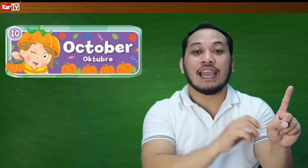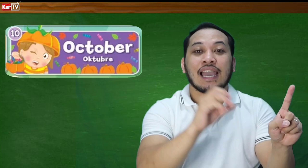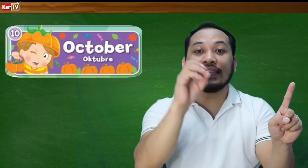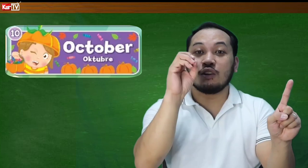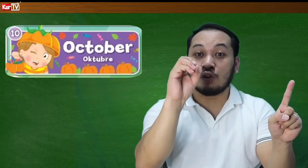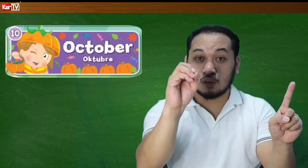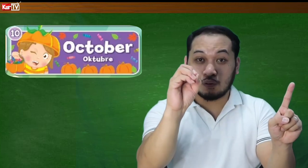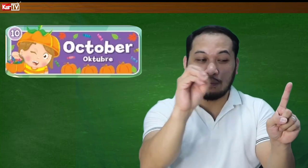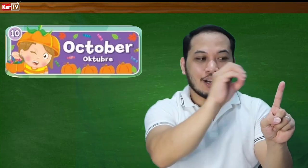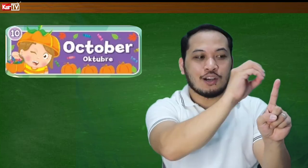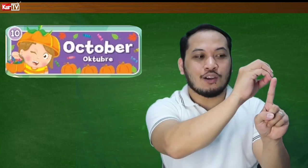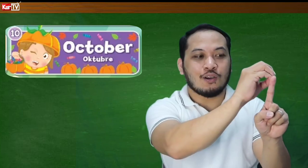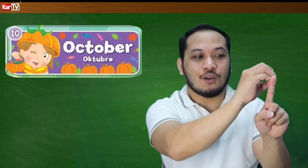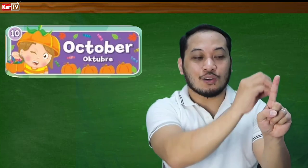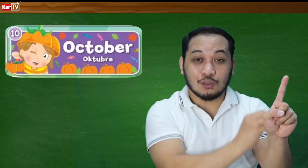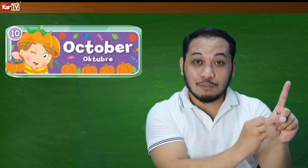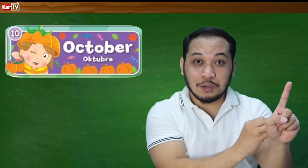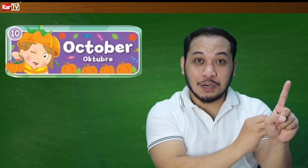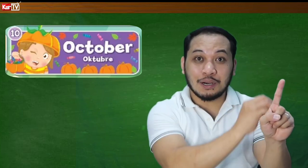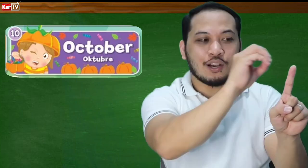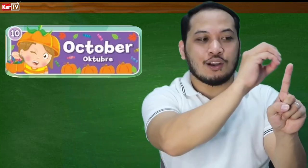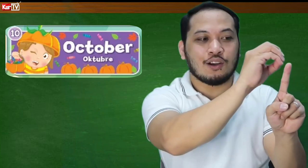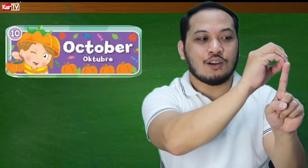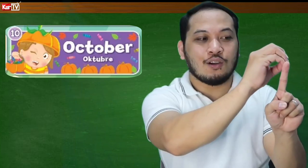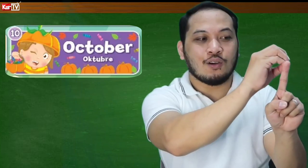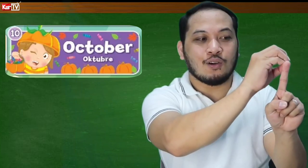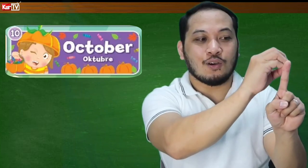And then October. October.